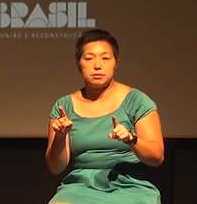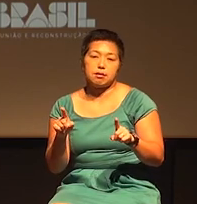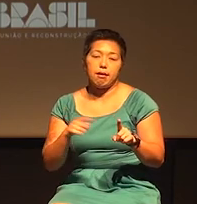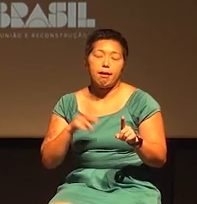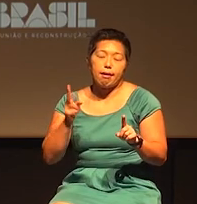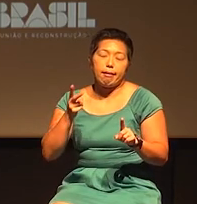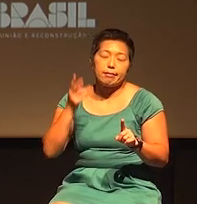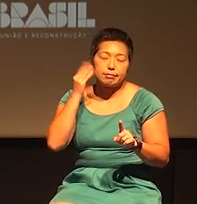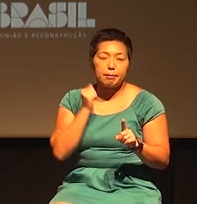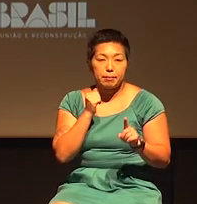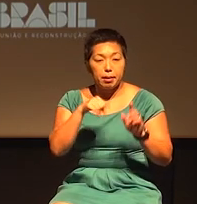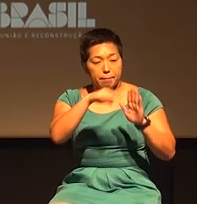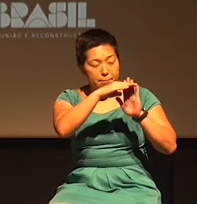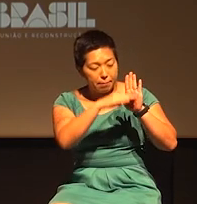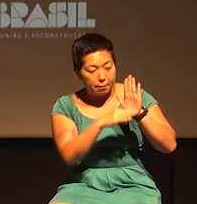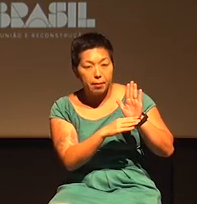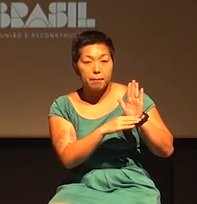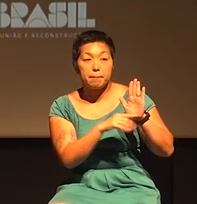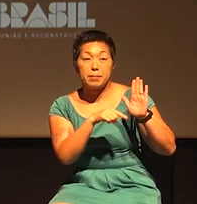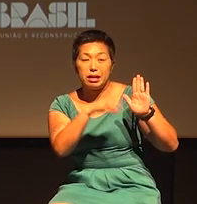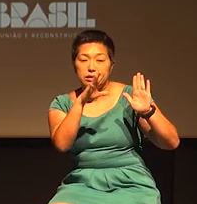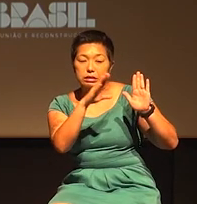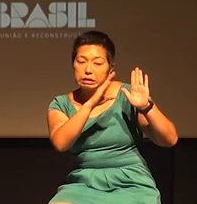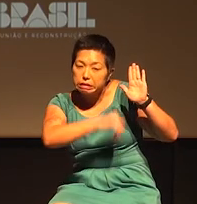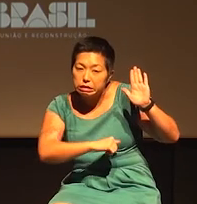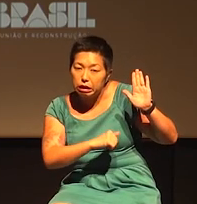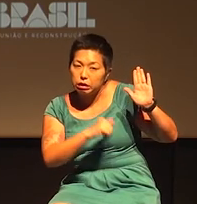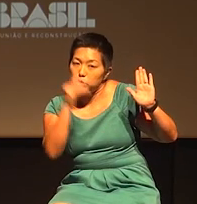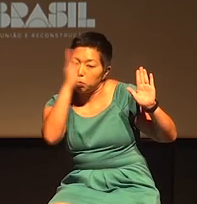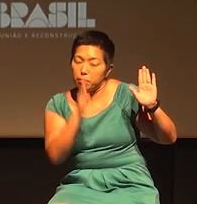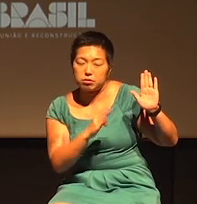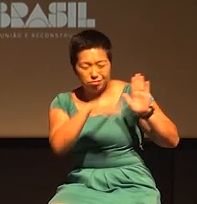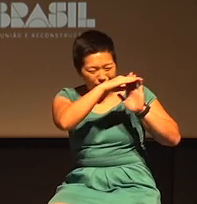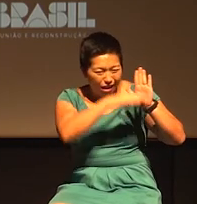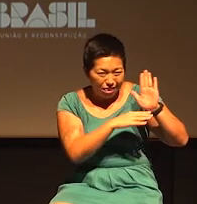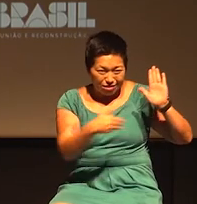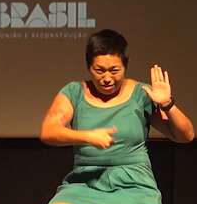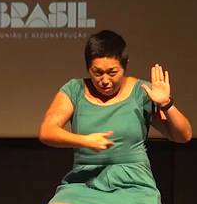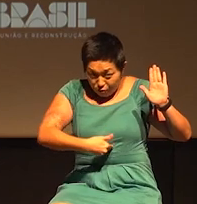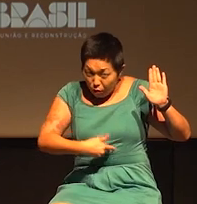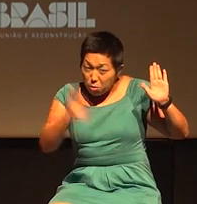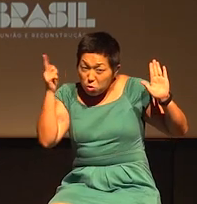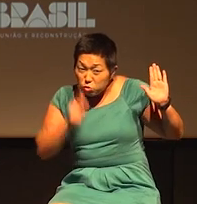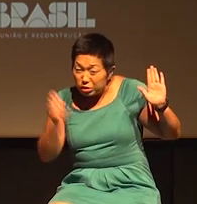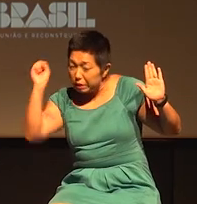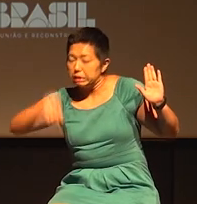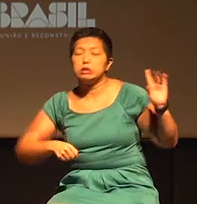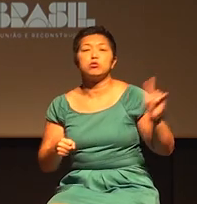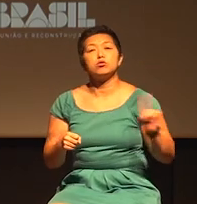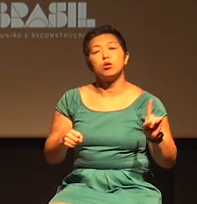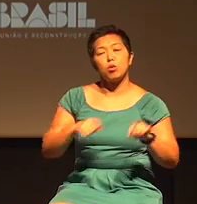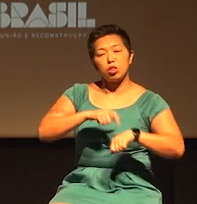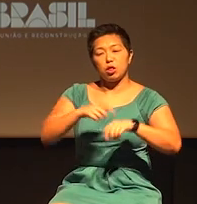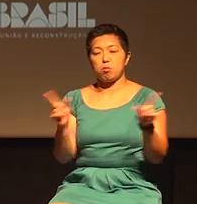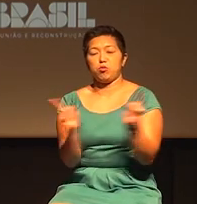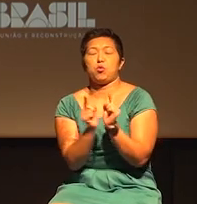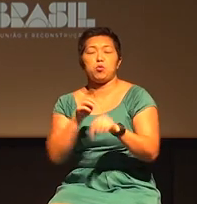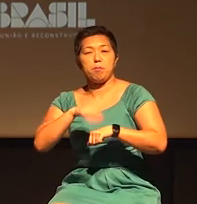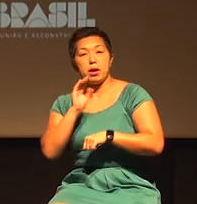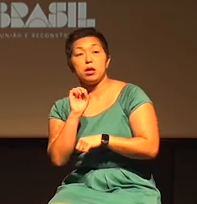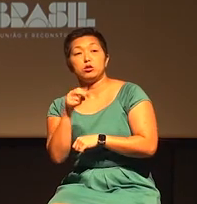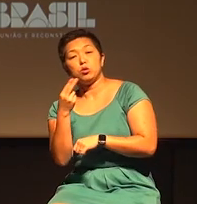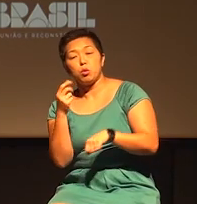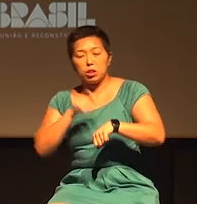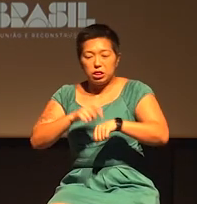sair desse é diminuir e essa é a minha pergunta Será que nós vamos conseguir sair em um menor tempo Será que vai demorar o